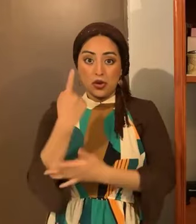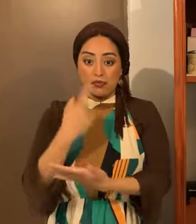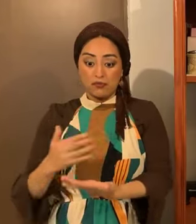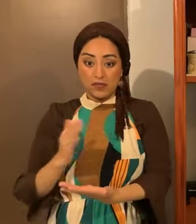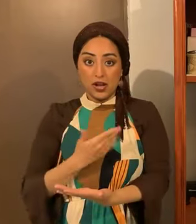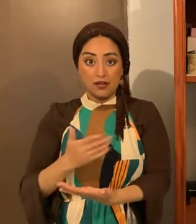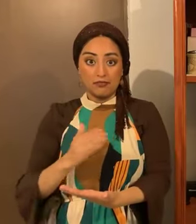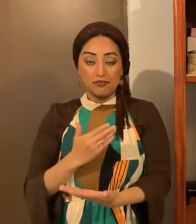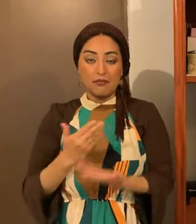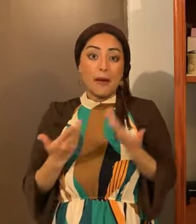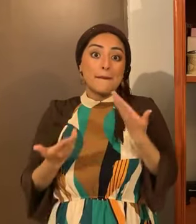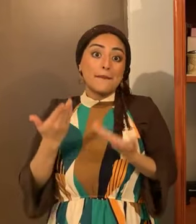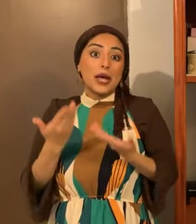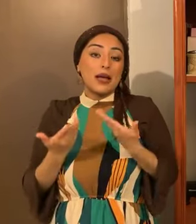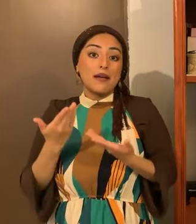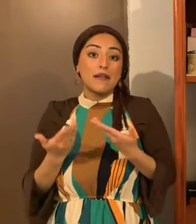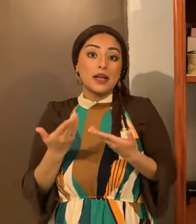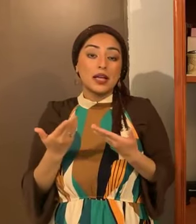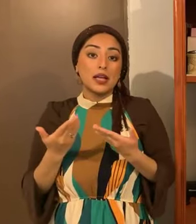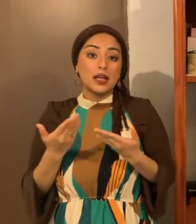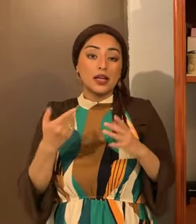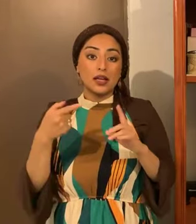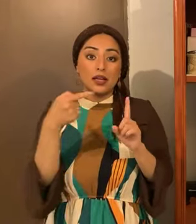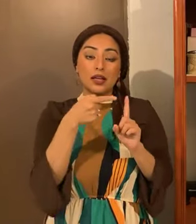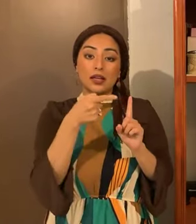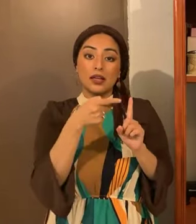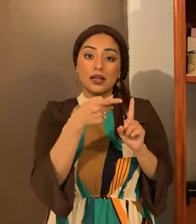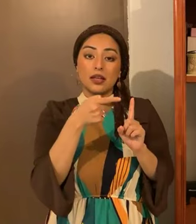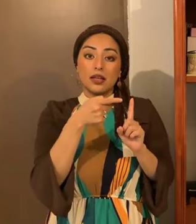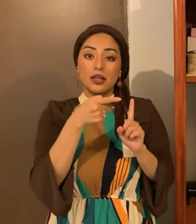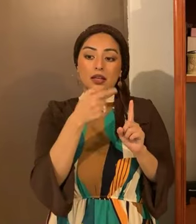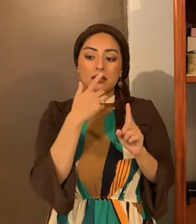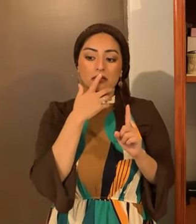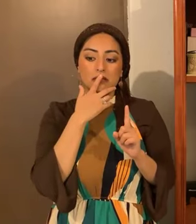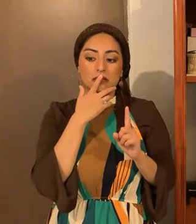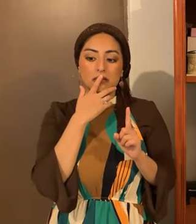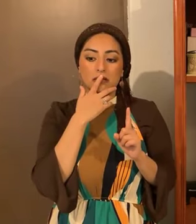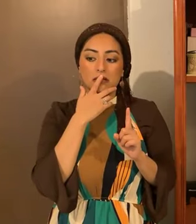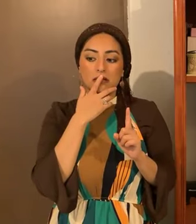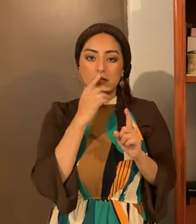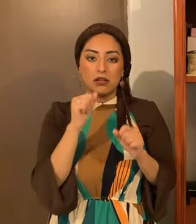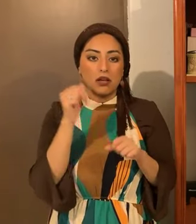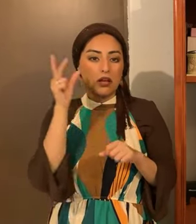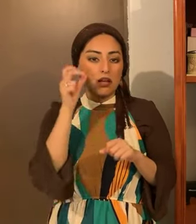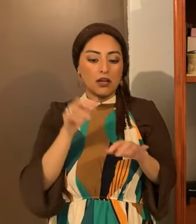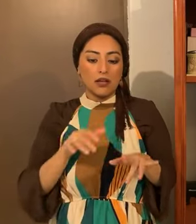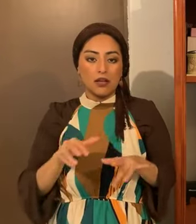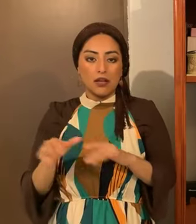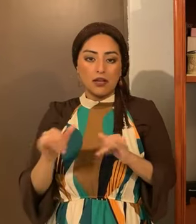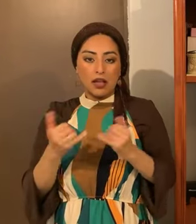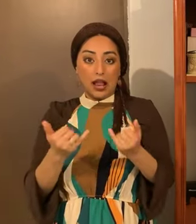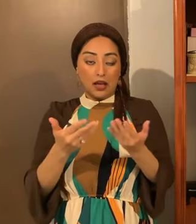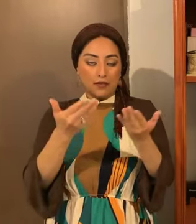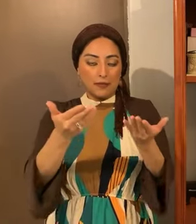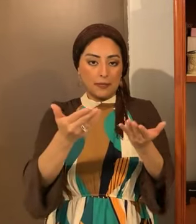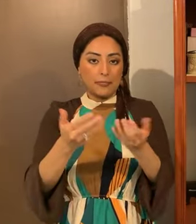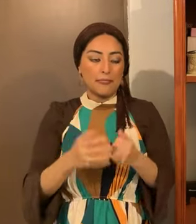probablemente pudiera, con lo que hemos platicado, probablemente hubiera sonado